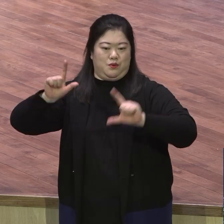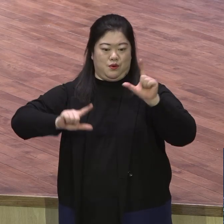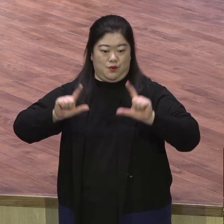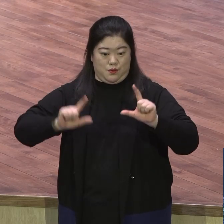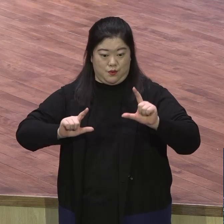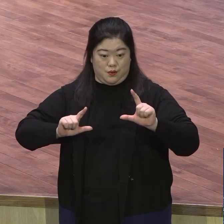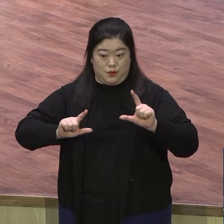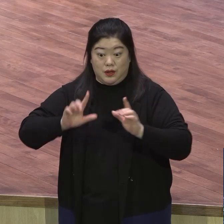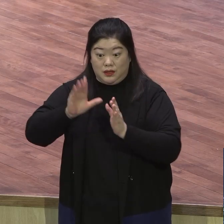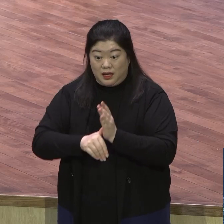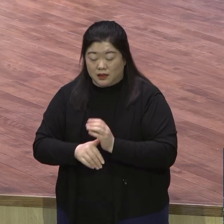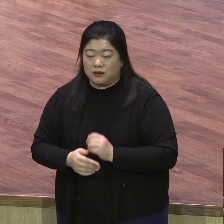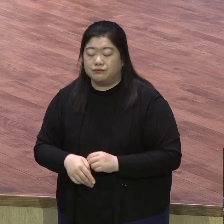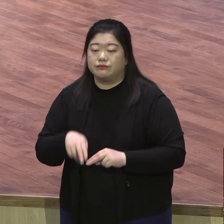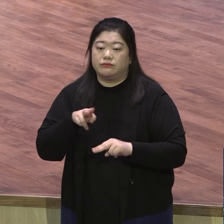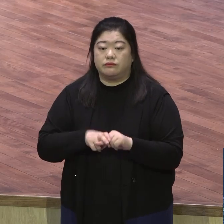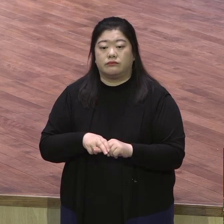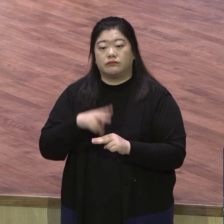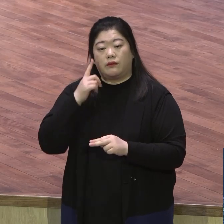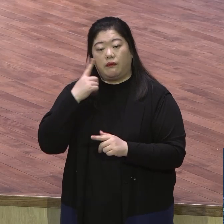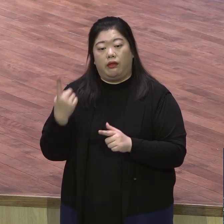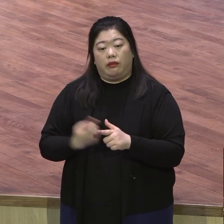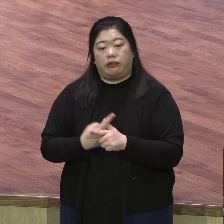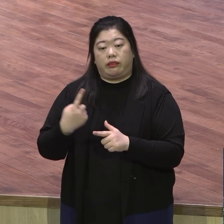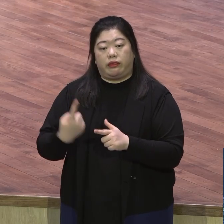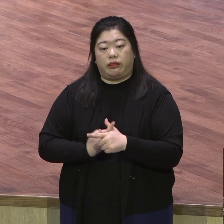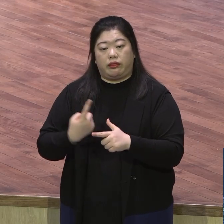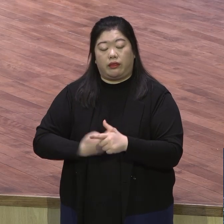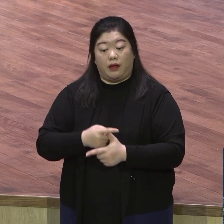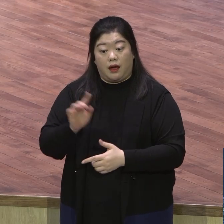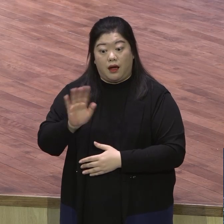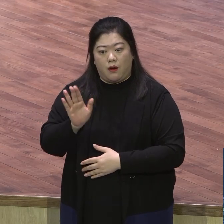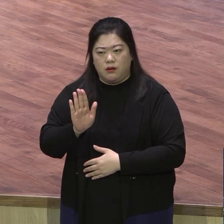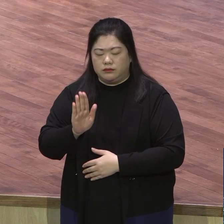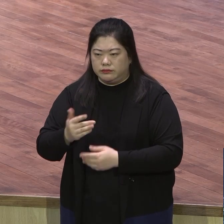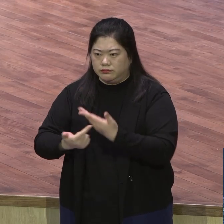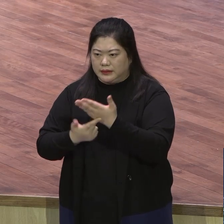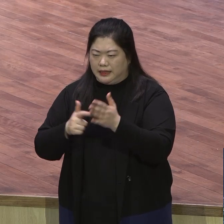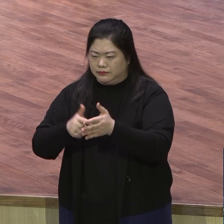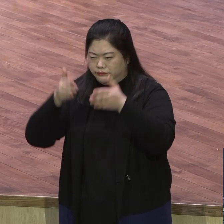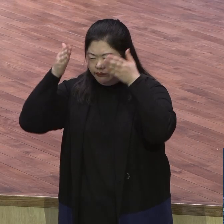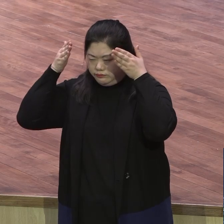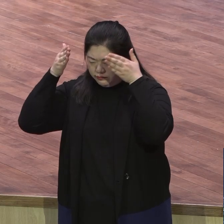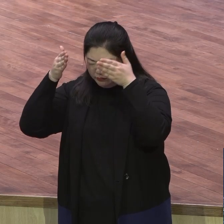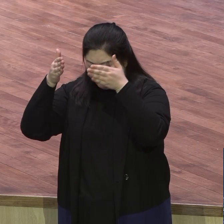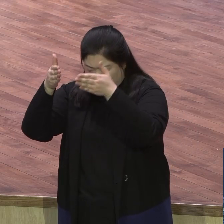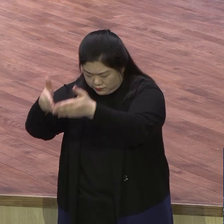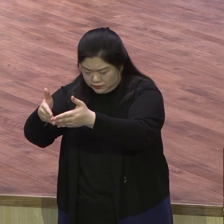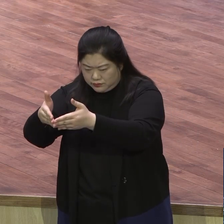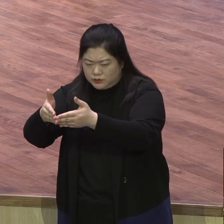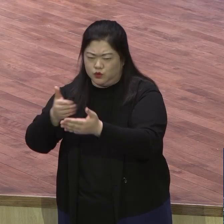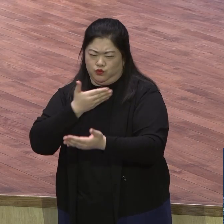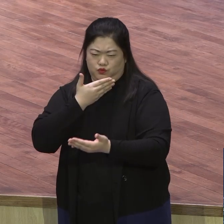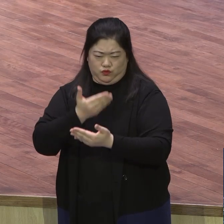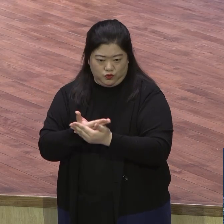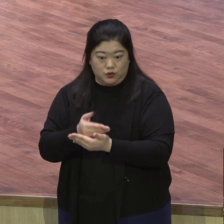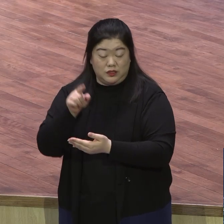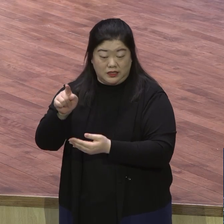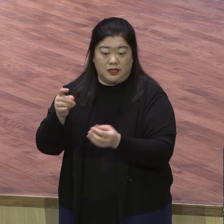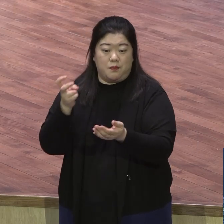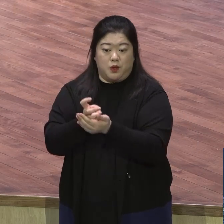우상 드리는 거짓 거짓 되고 헛된 태도를 가지서는 안된다. 중심을 다하여 예배